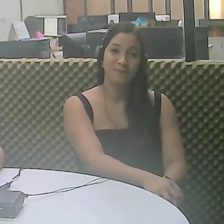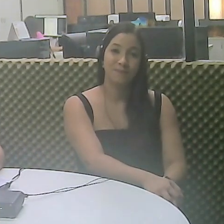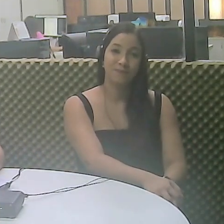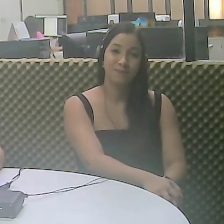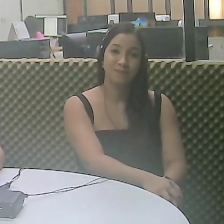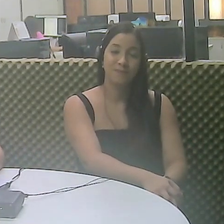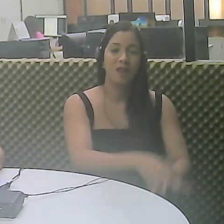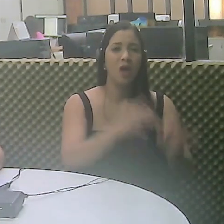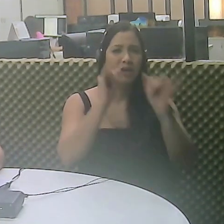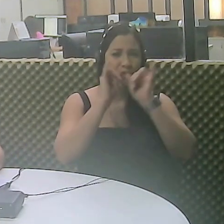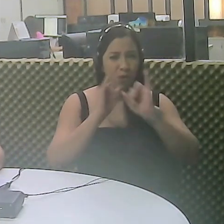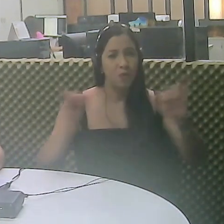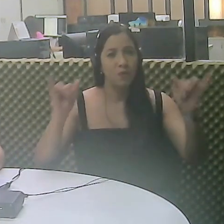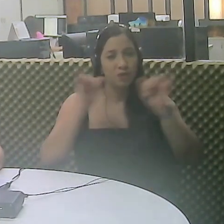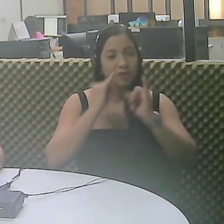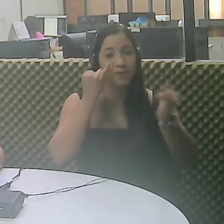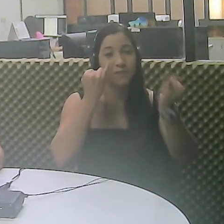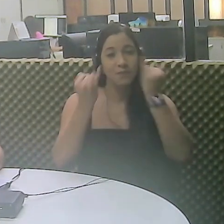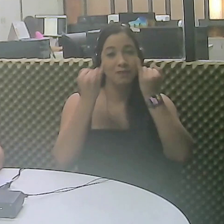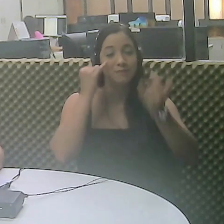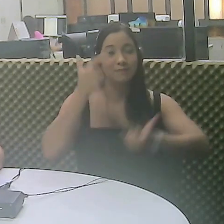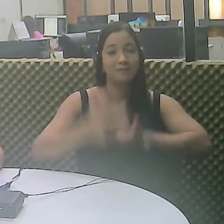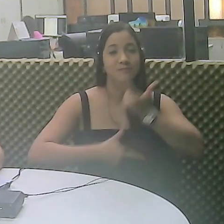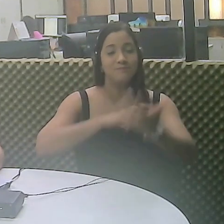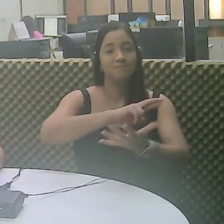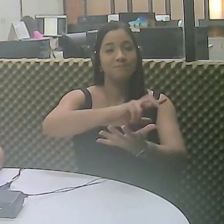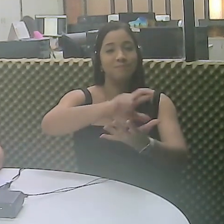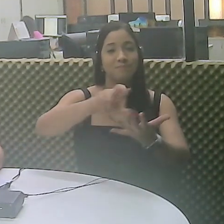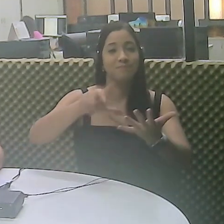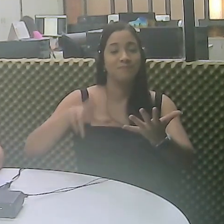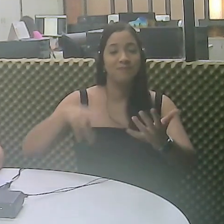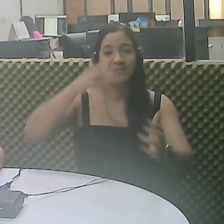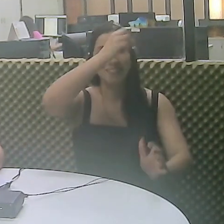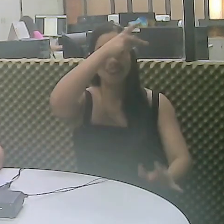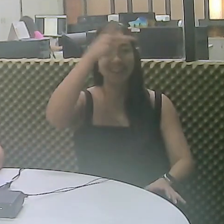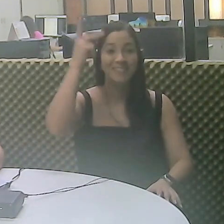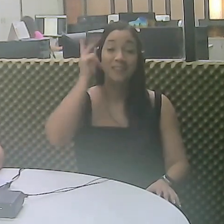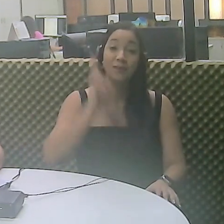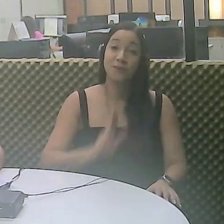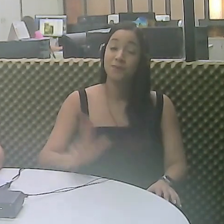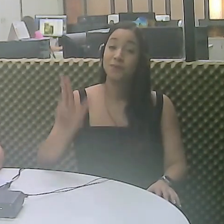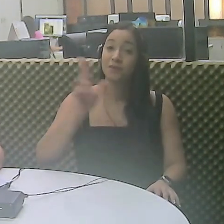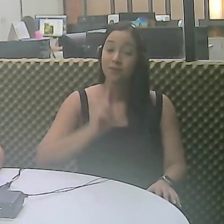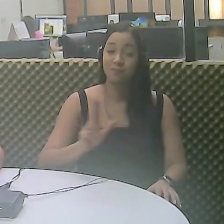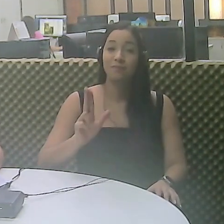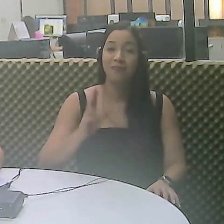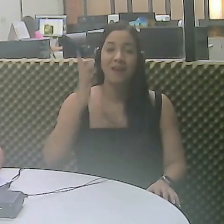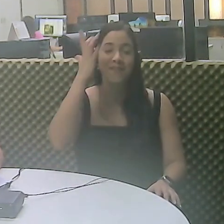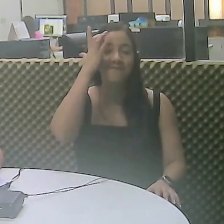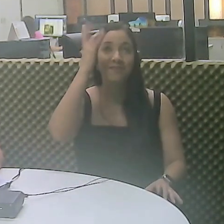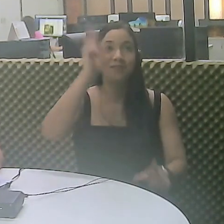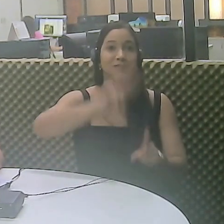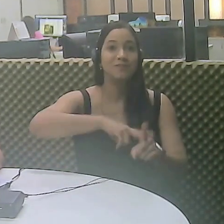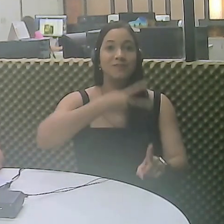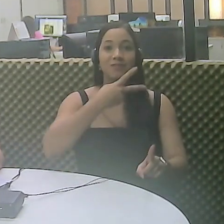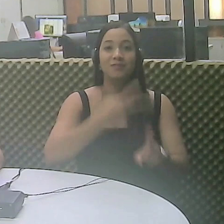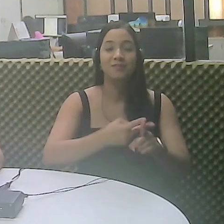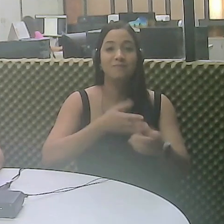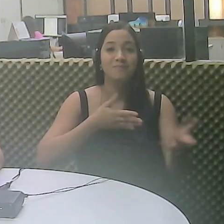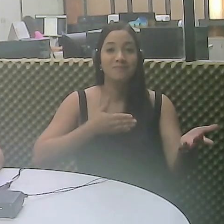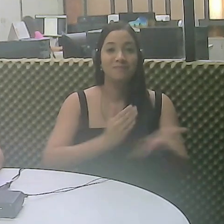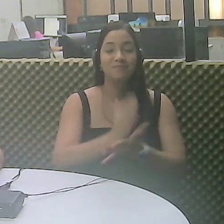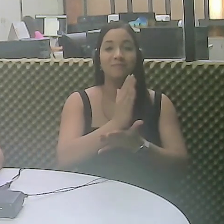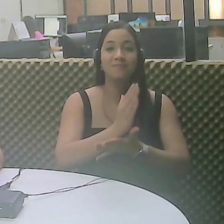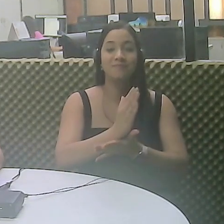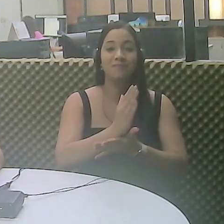Receber as notícias, informações de serviços e demais conteúdos da Prefeitura de Uberlândia ficou ainda mais fácil com o lançamento